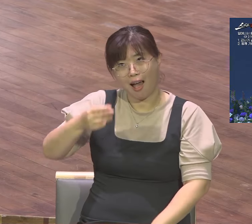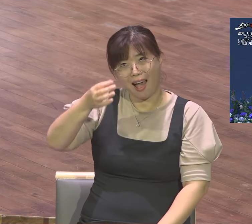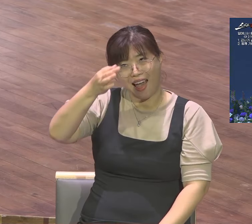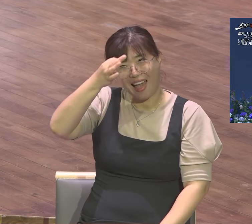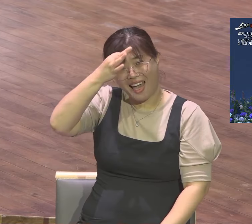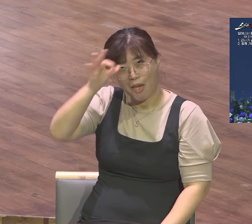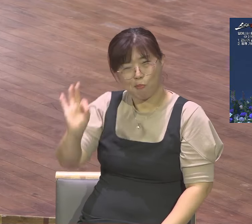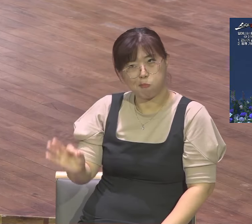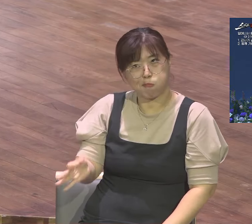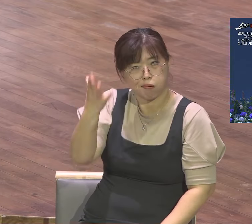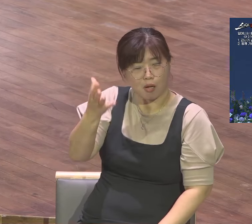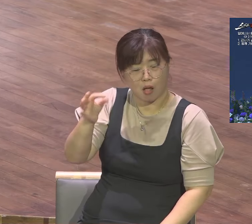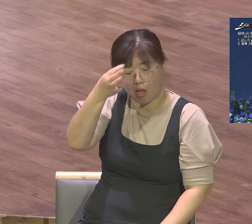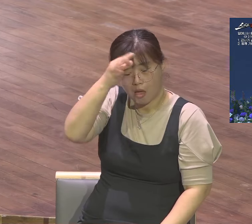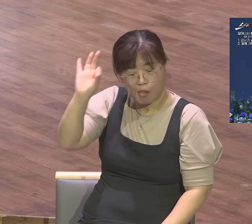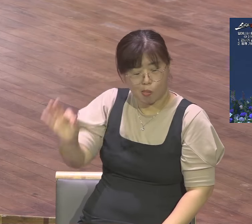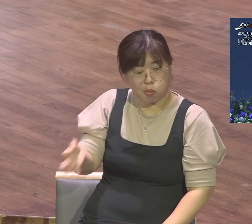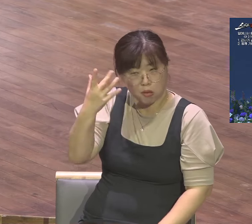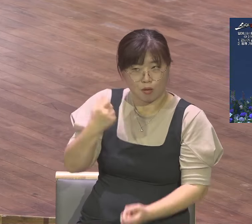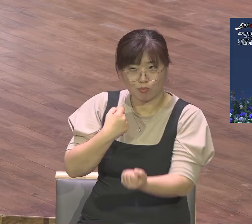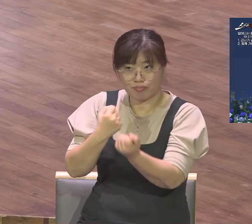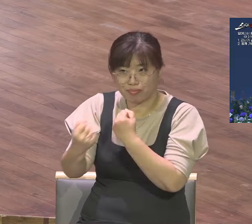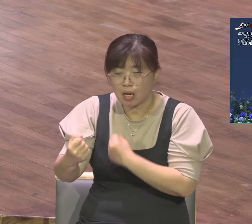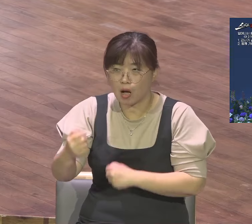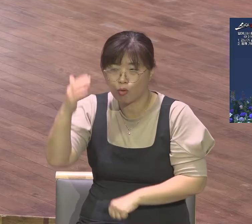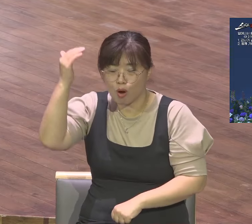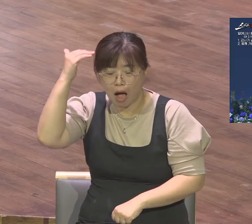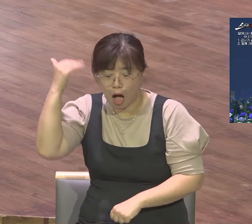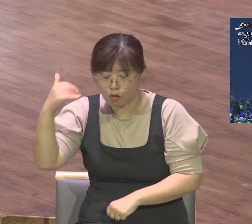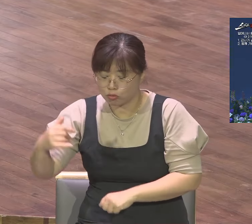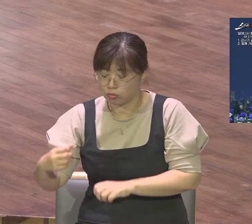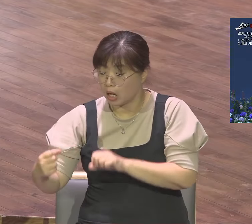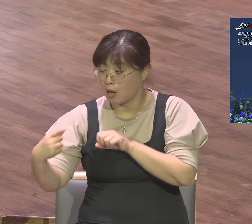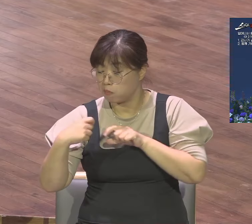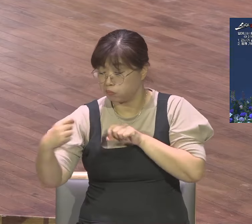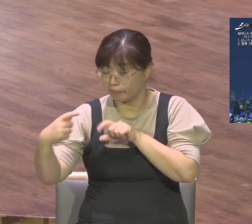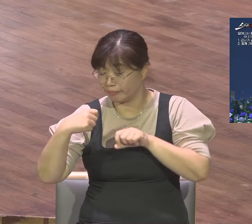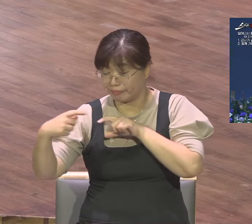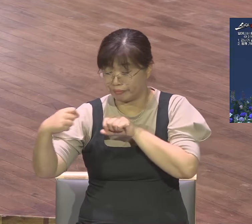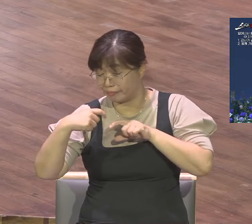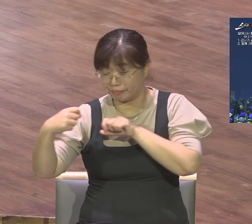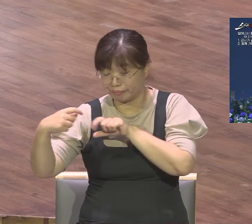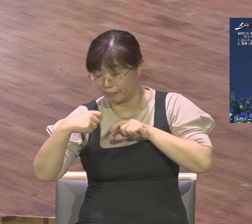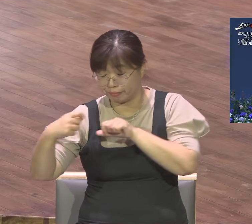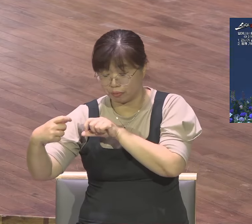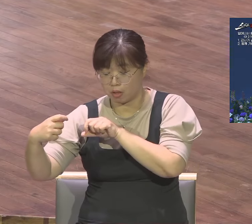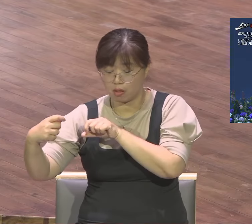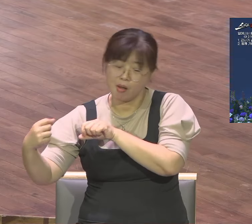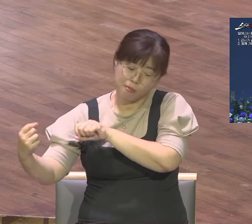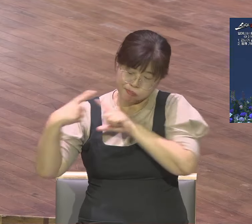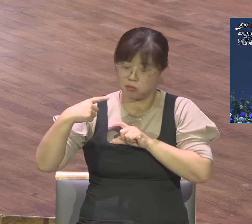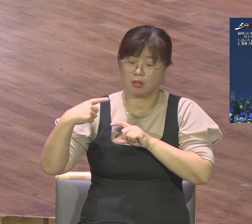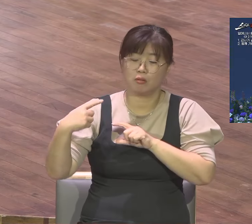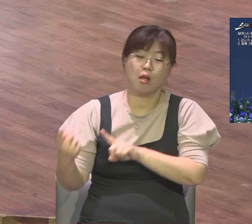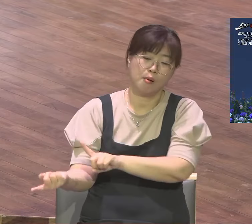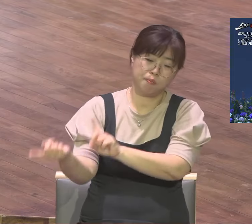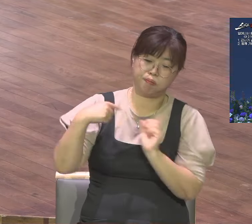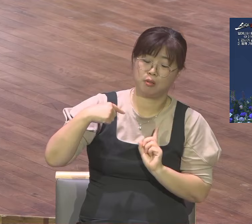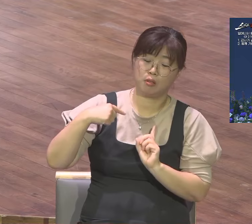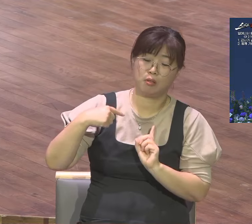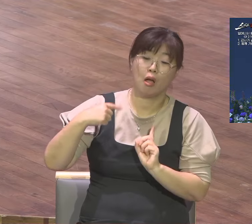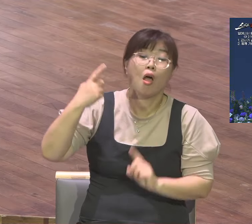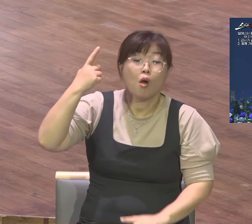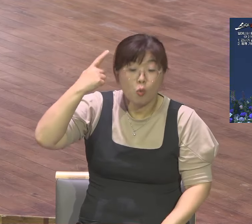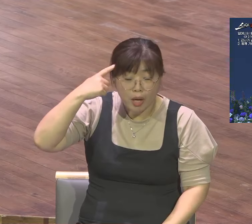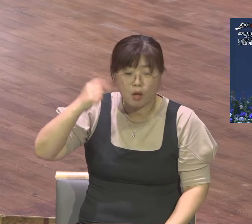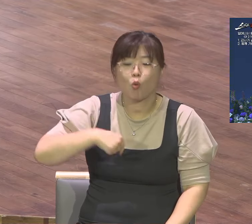붙었어요. 콤비 이루어야 돼. 콤비네이션 콤비 경기를 이끌어 가는데 가장 중요한 효과적인 성장한 것이